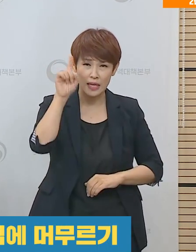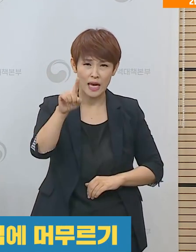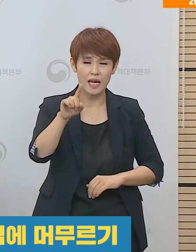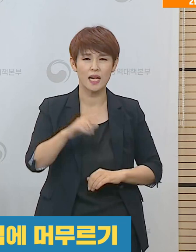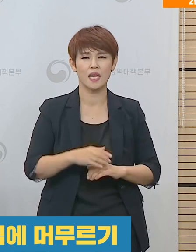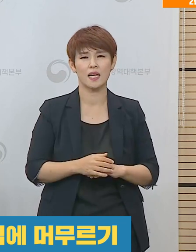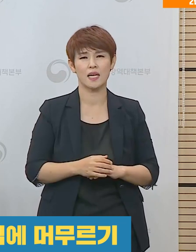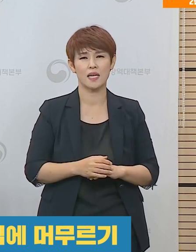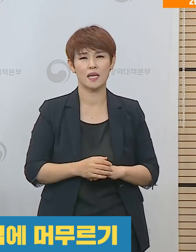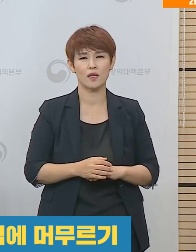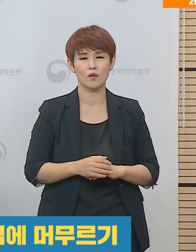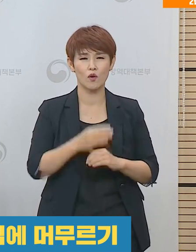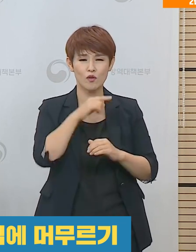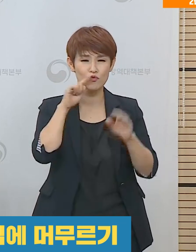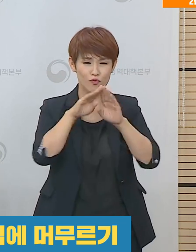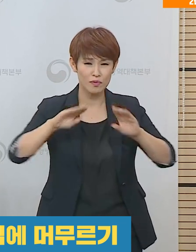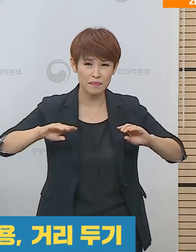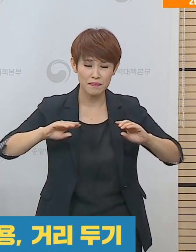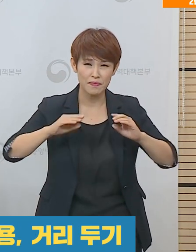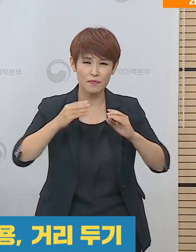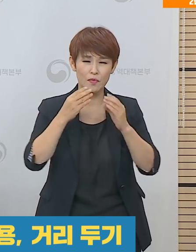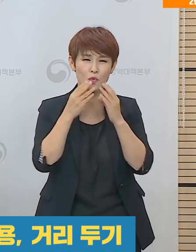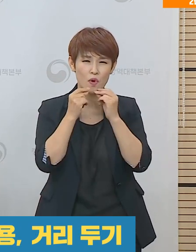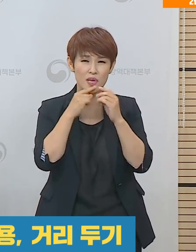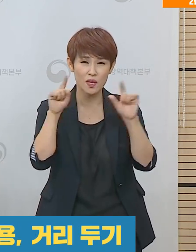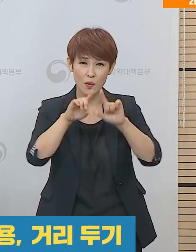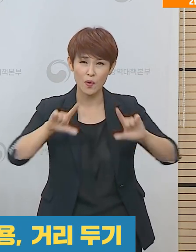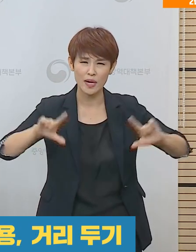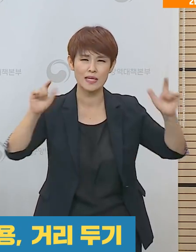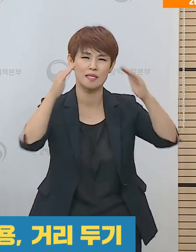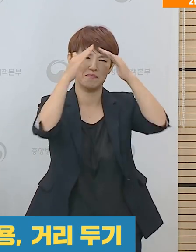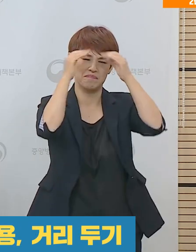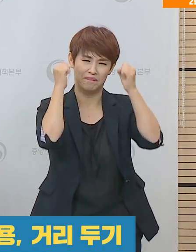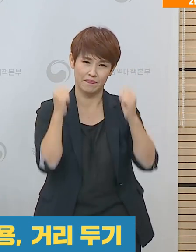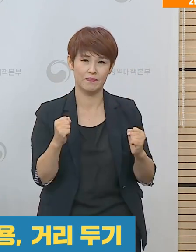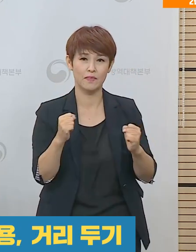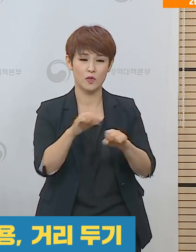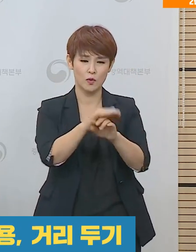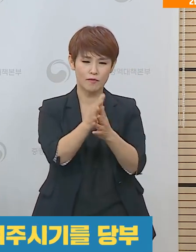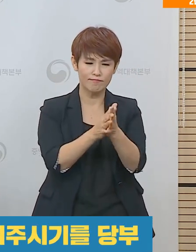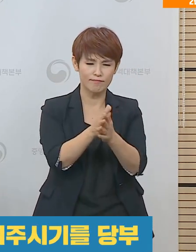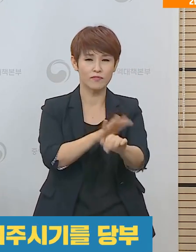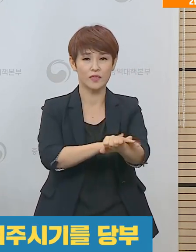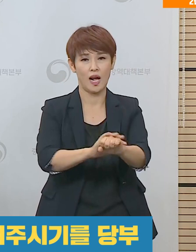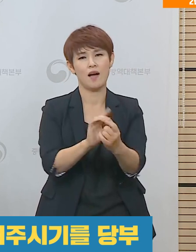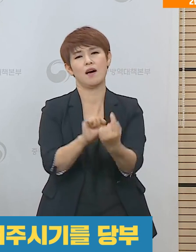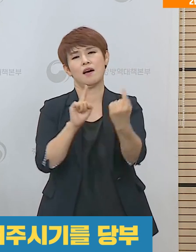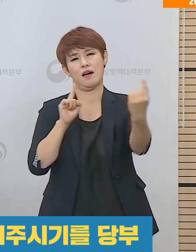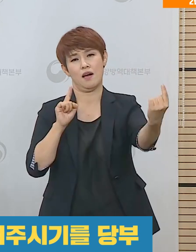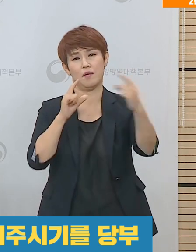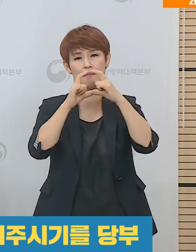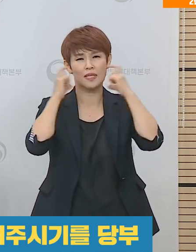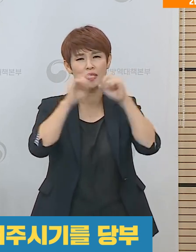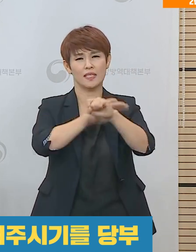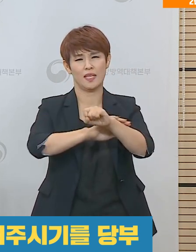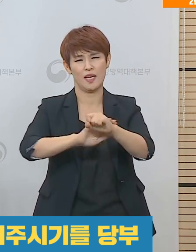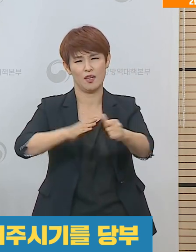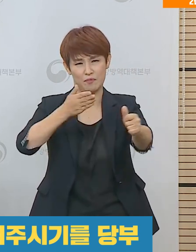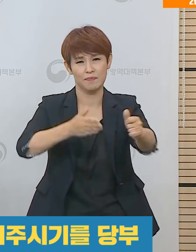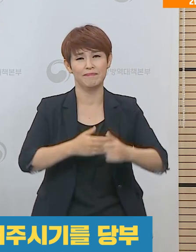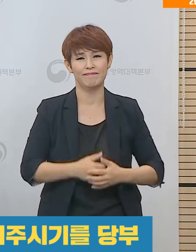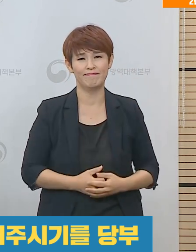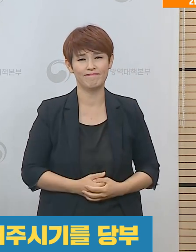안전하게 되도록 집에 머물러 주시고 손 씻기, 마스크, 거리 두기 등 개인위생을 철저히